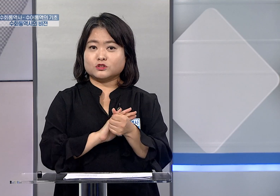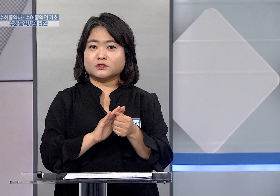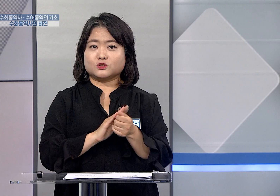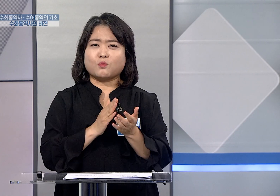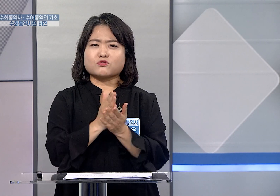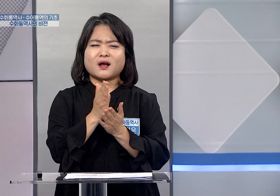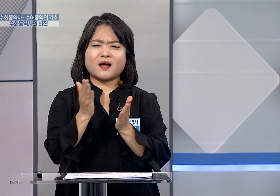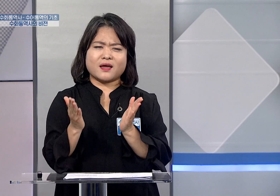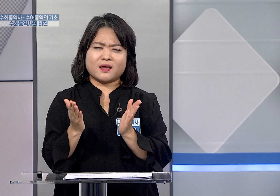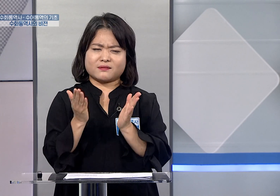처우는